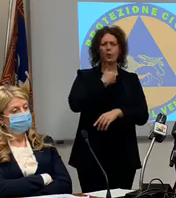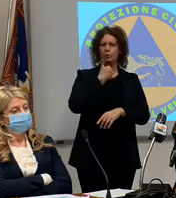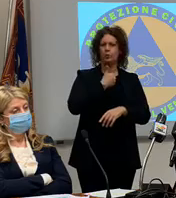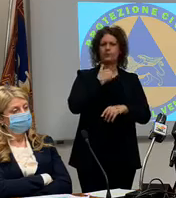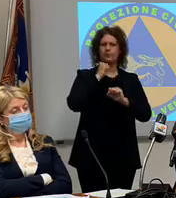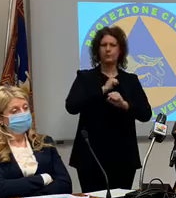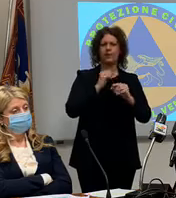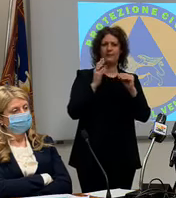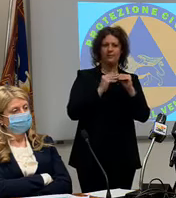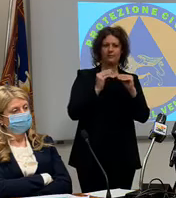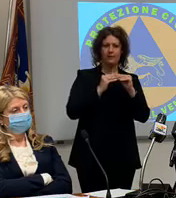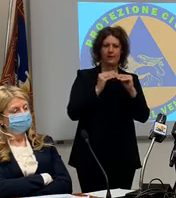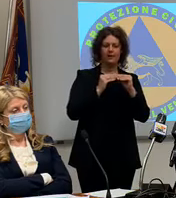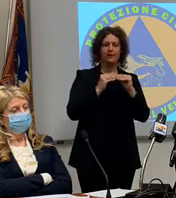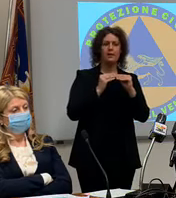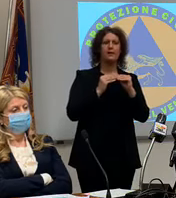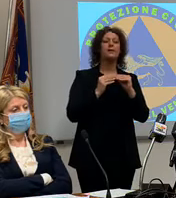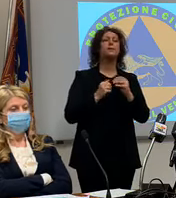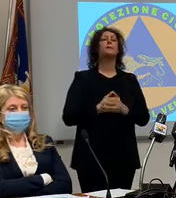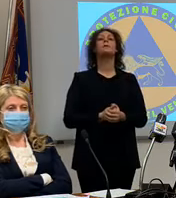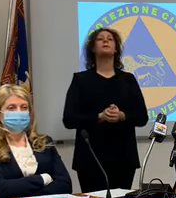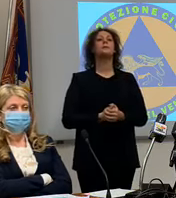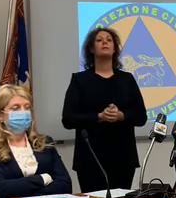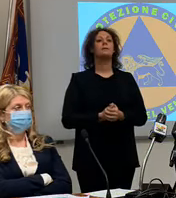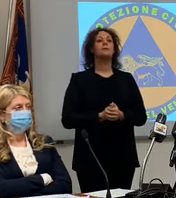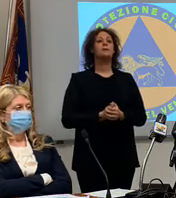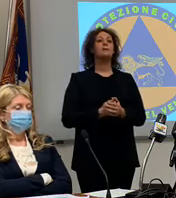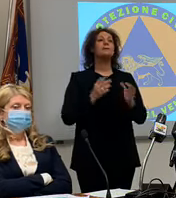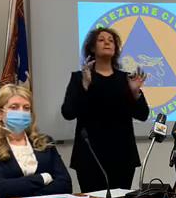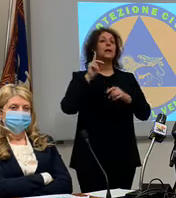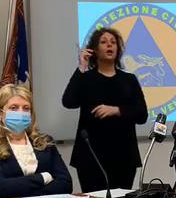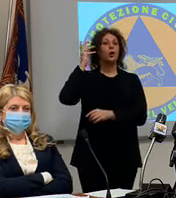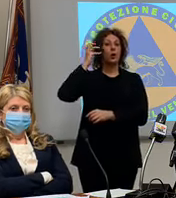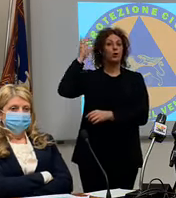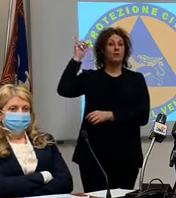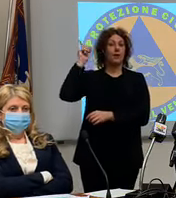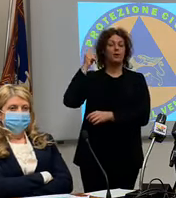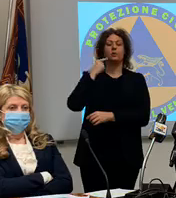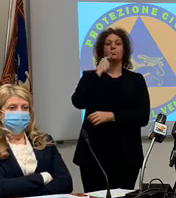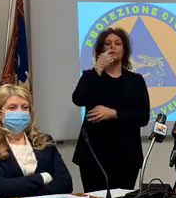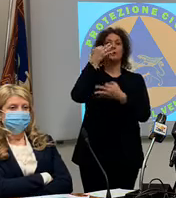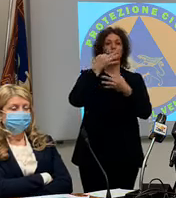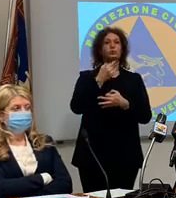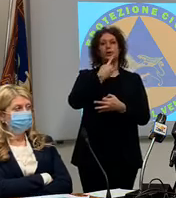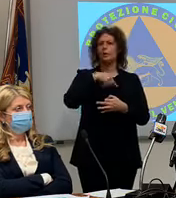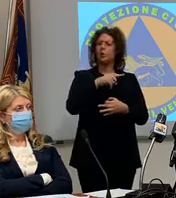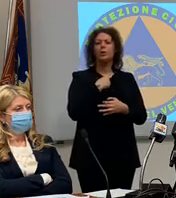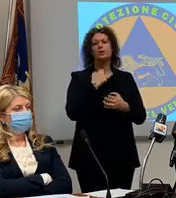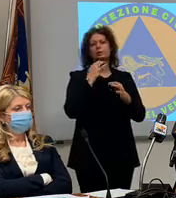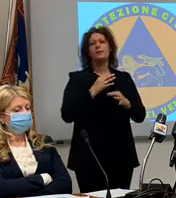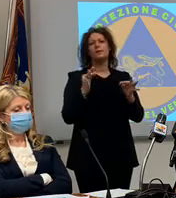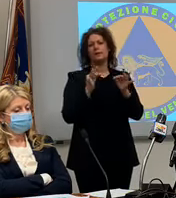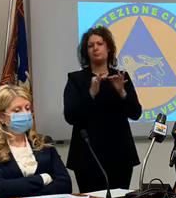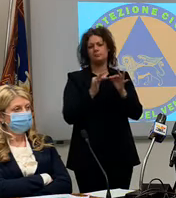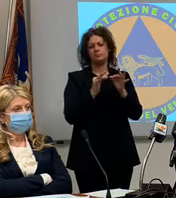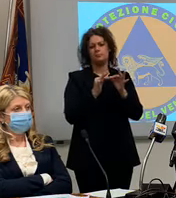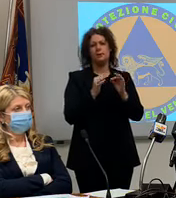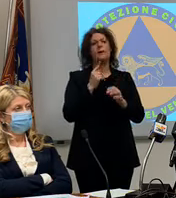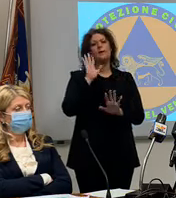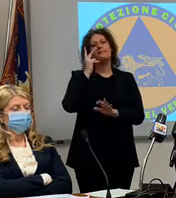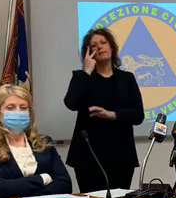fare per dare l'assenso al governo daremo l'assenso sulla base di una proposta ovviamente dobbiamo vedere la proposta